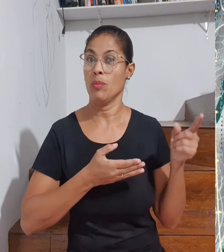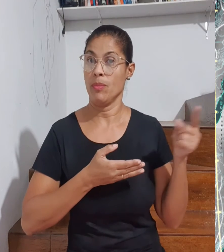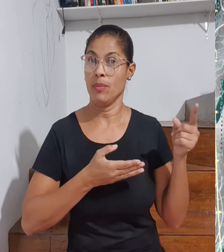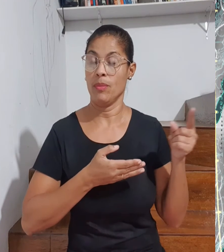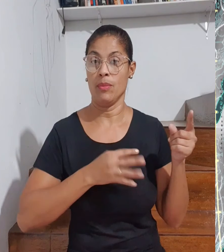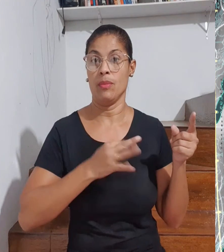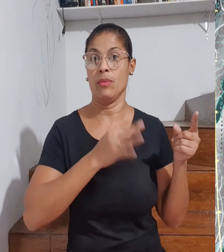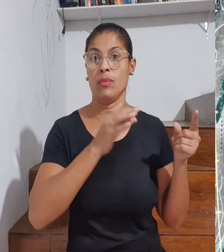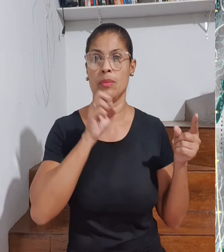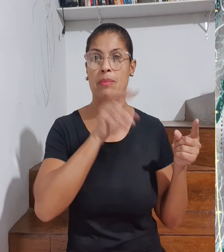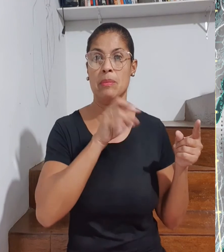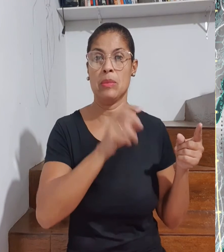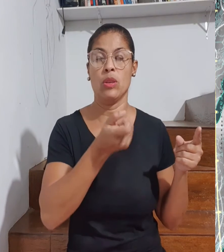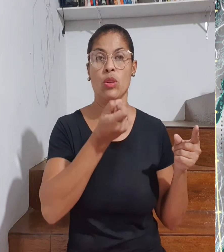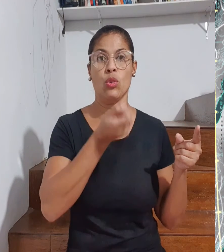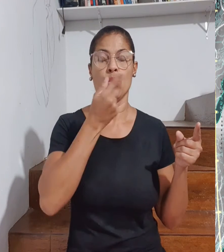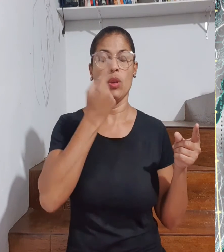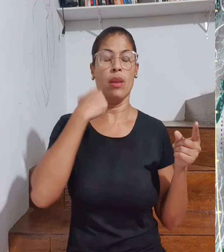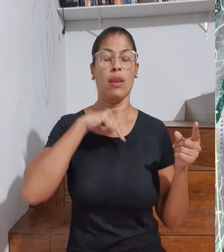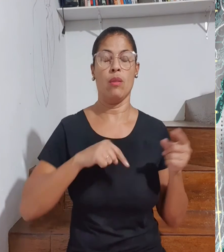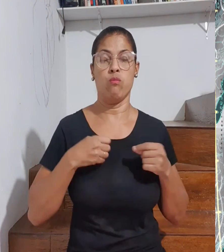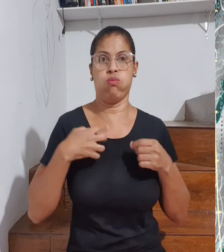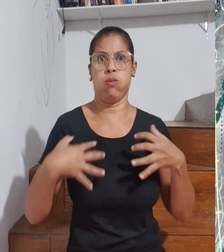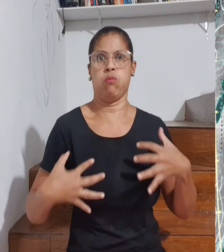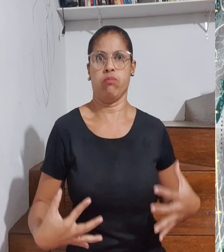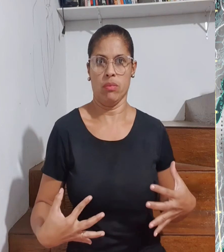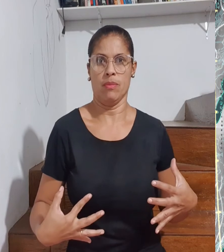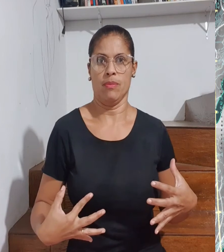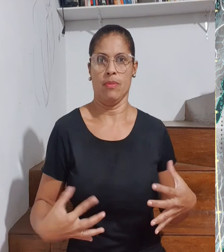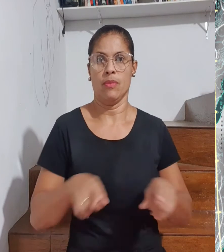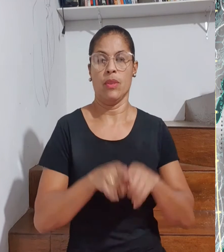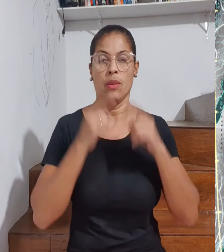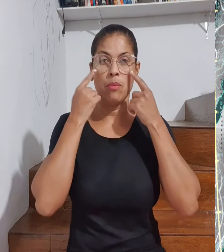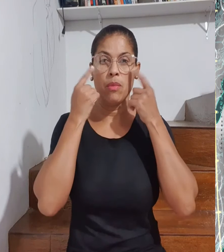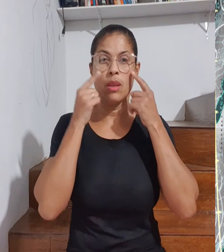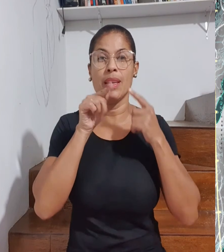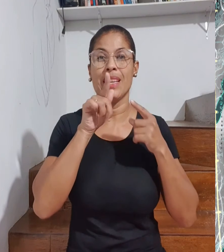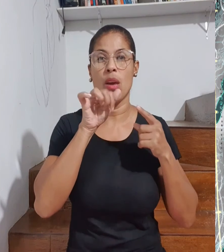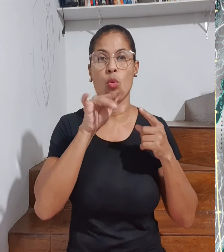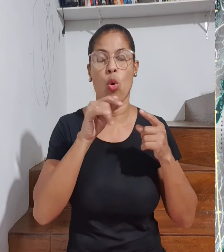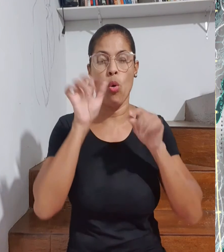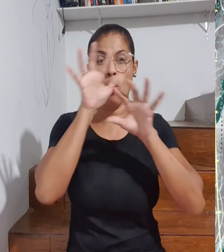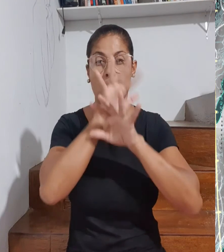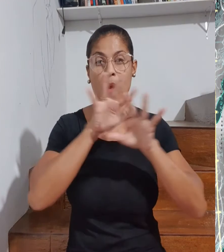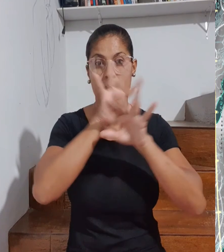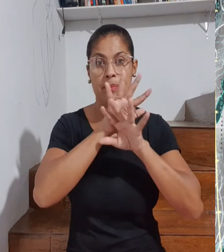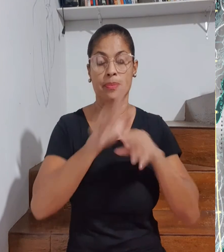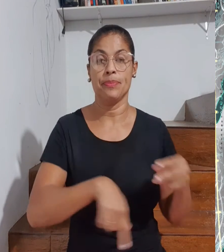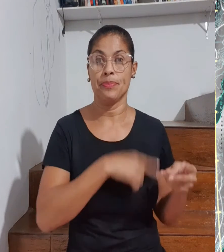o tratamento das intoxicações por drogas anticolinérgicas e para o tratamento do glaucoma.